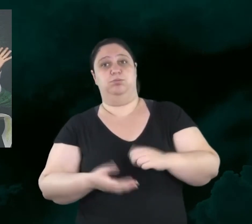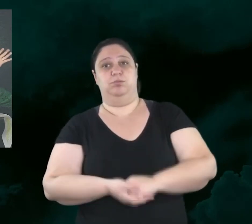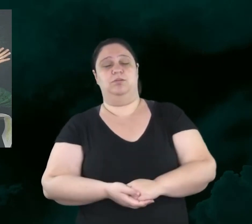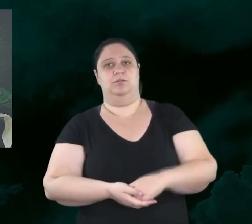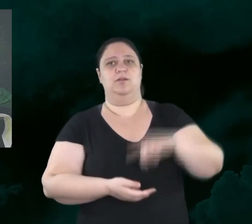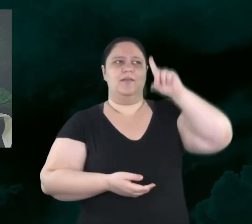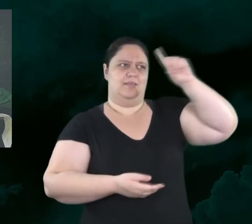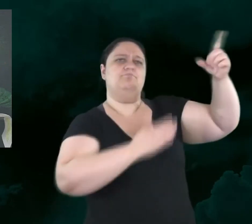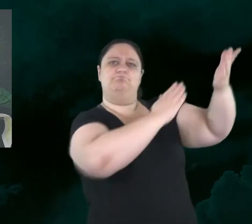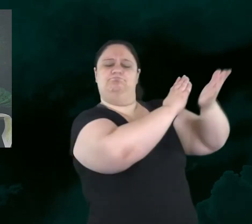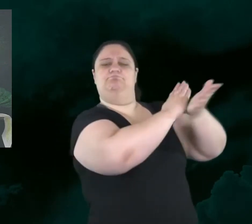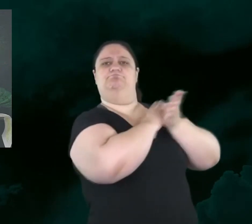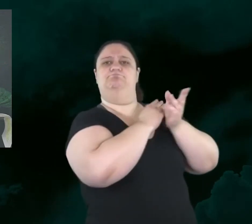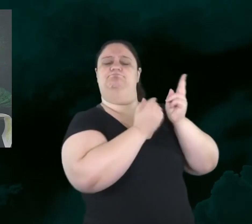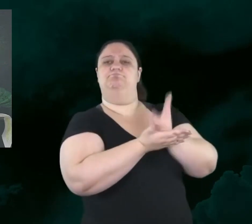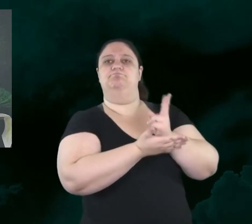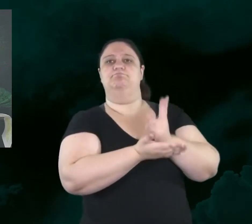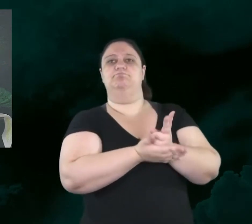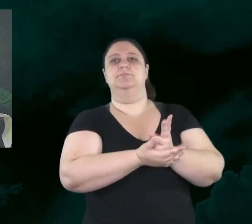supriu tudo.